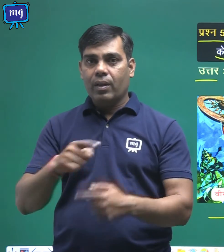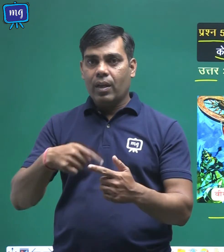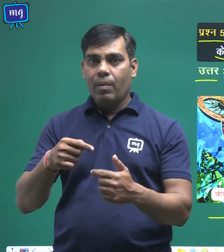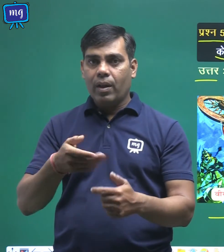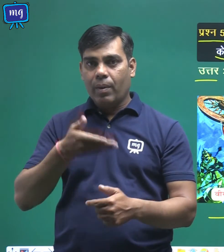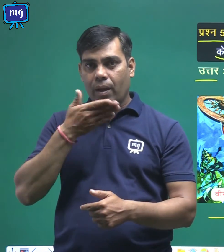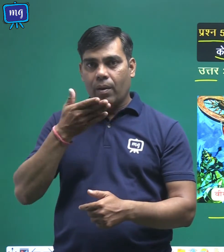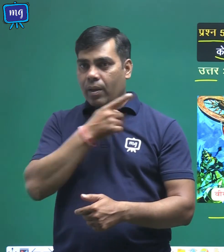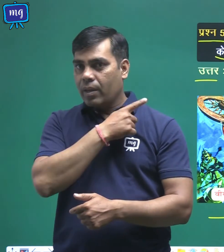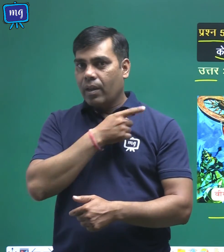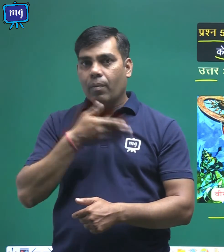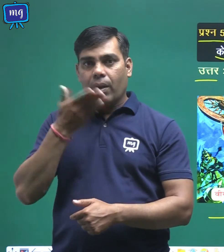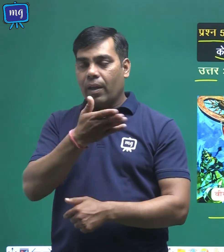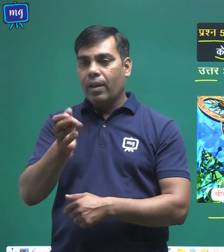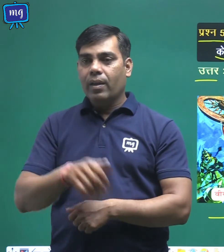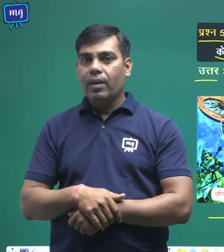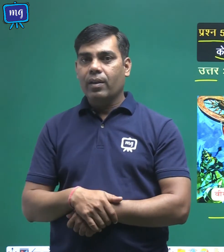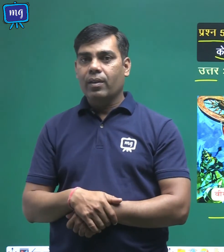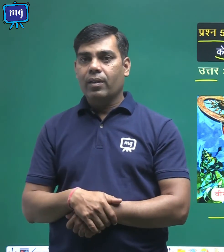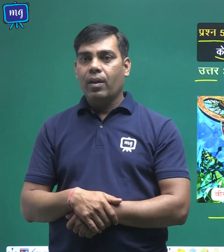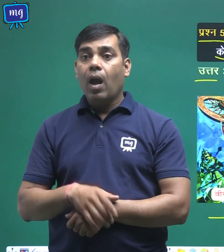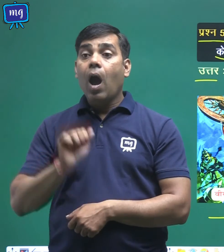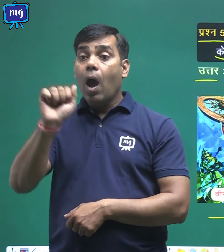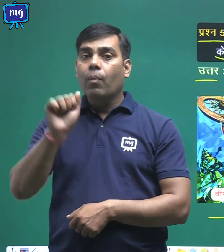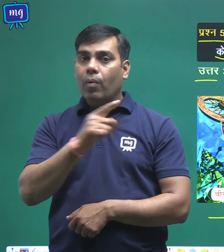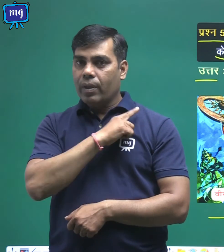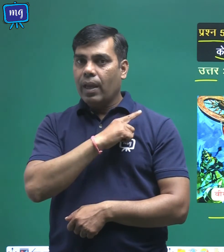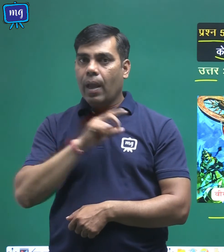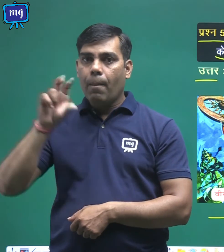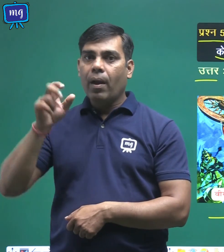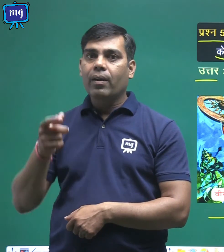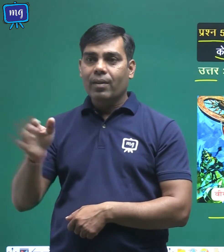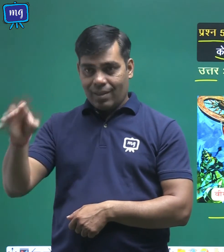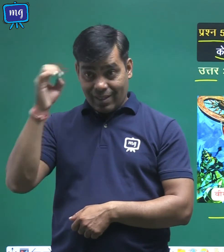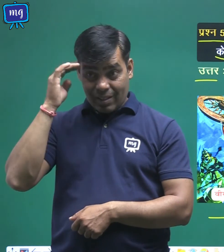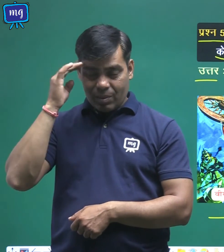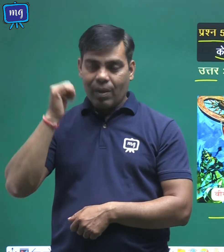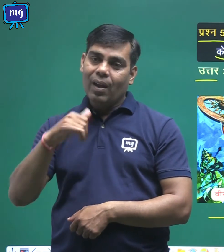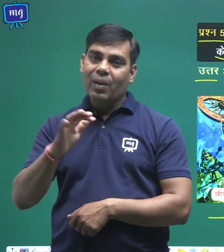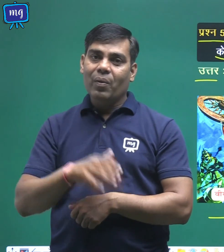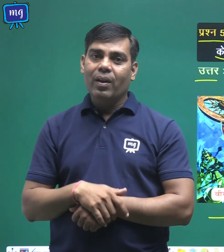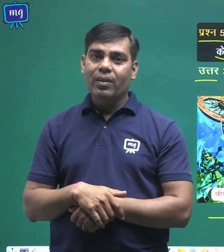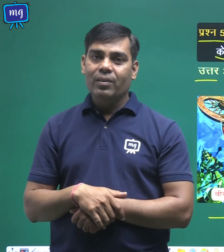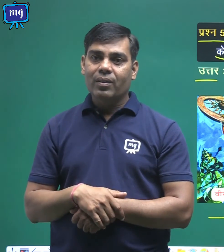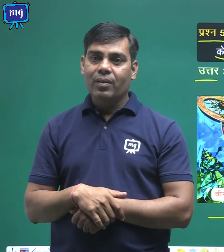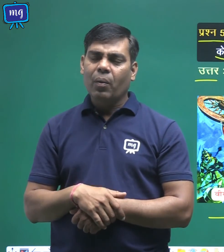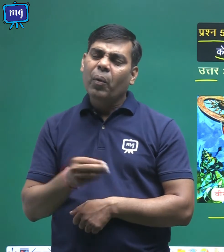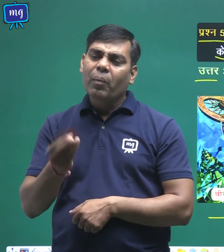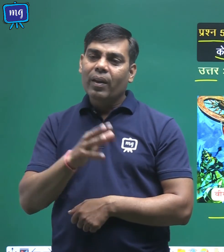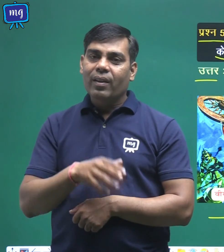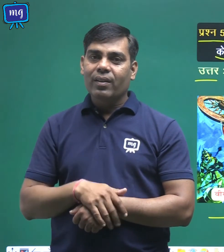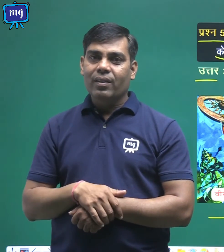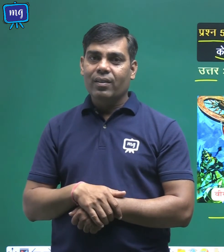पाठ पढ़ाया है। आपको यह पाठ समझ में आ गया होगा। फिर